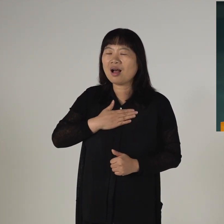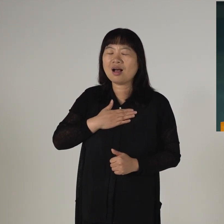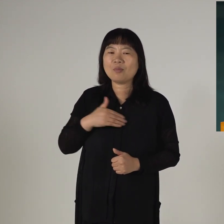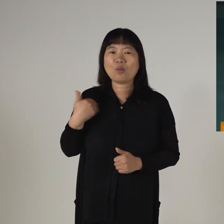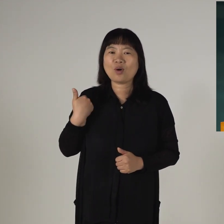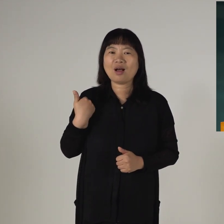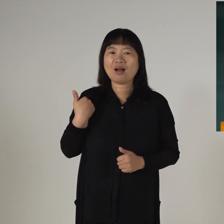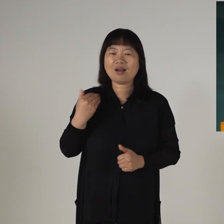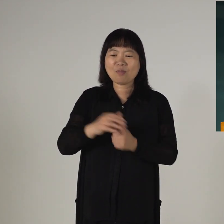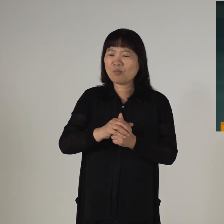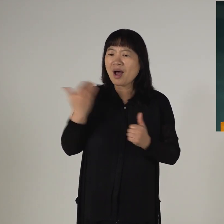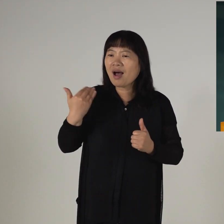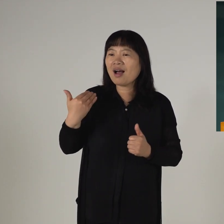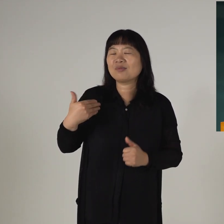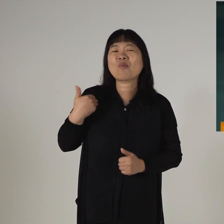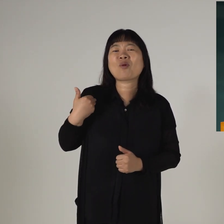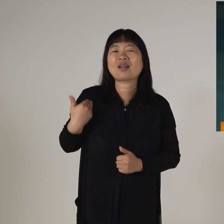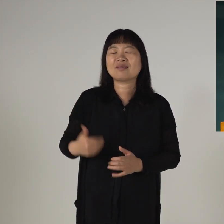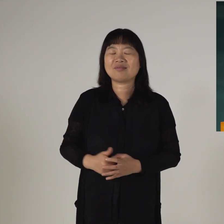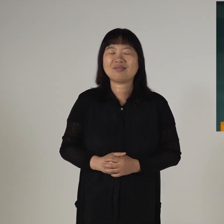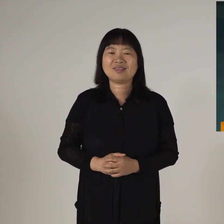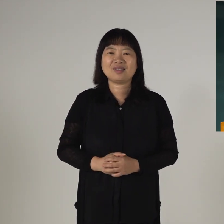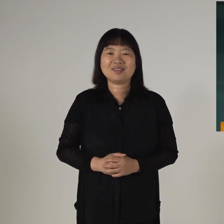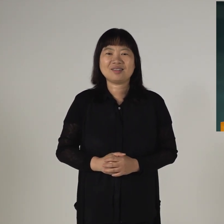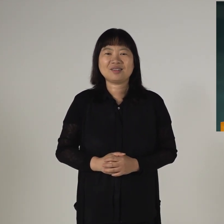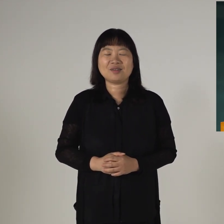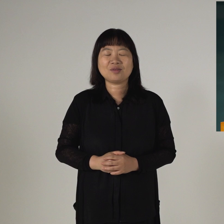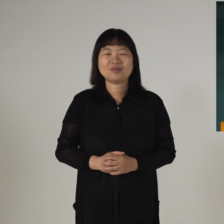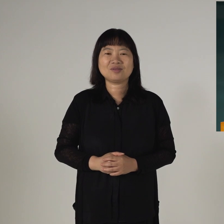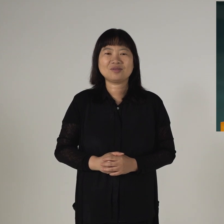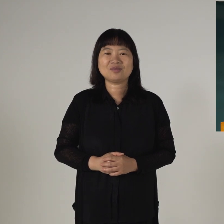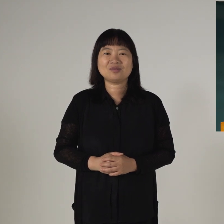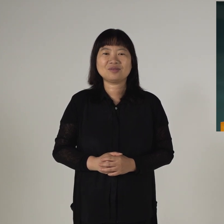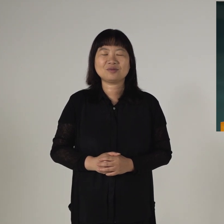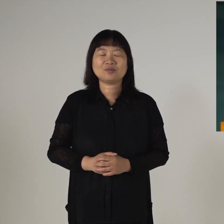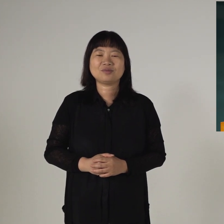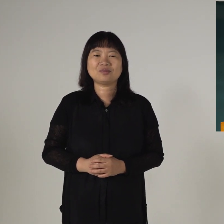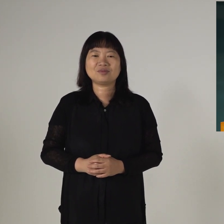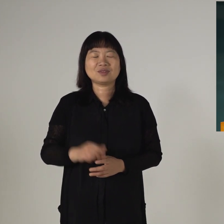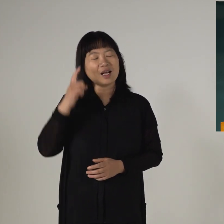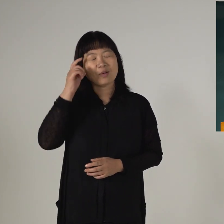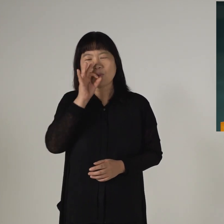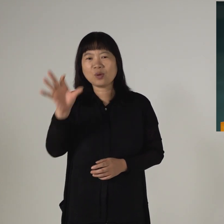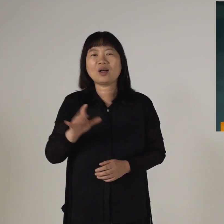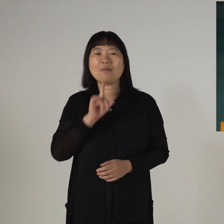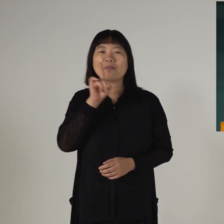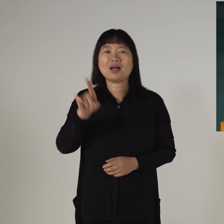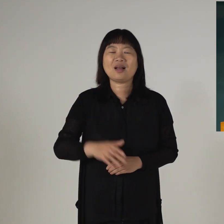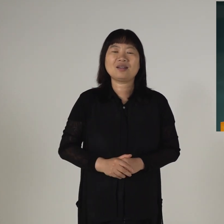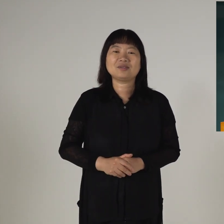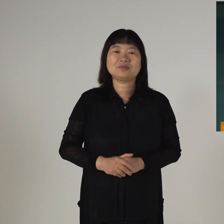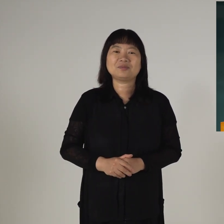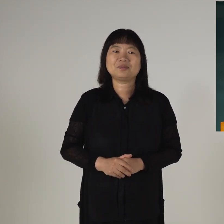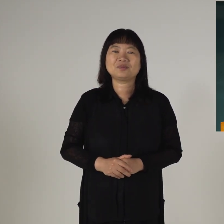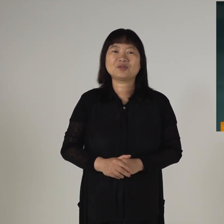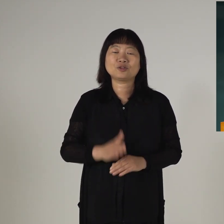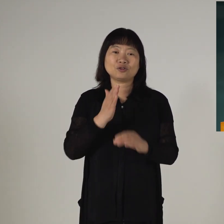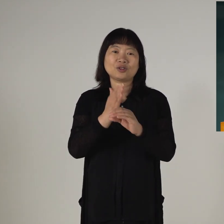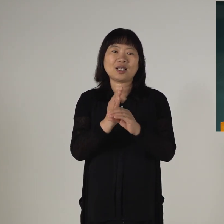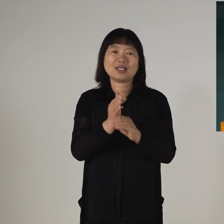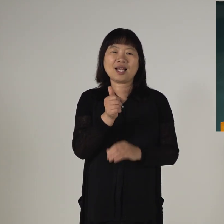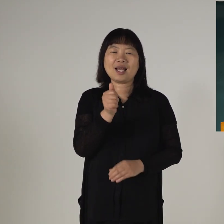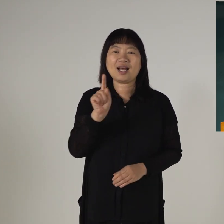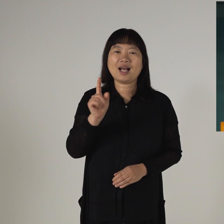누가 독립이 될 줄 알았습니까? 그런 얘기를 해요. 그 중간에 그 하와이